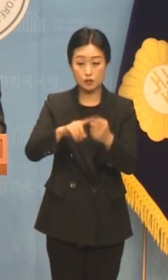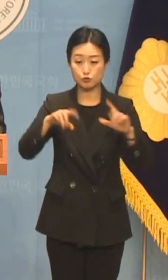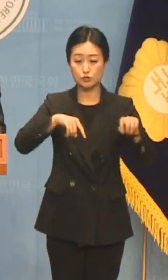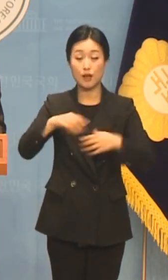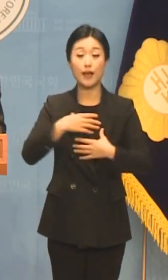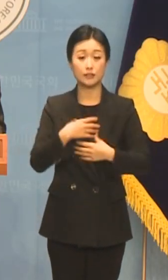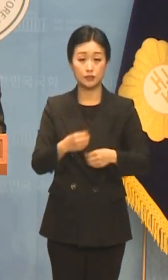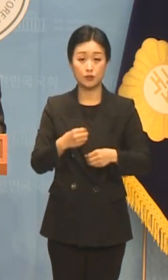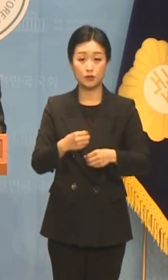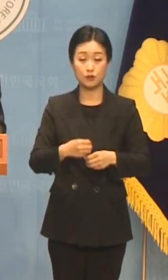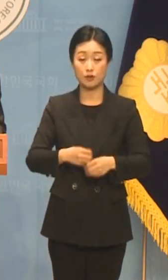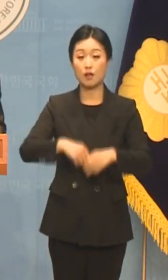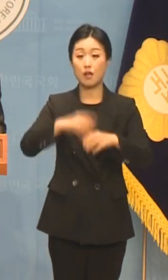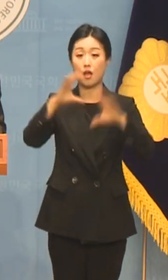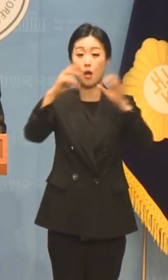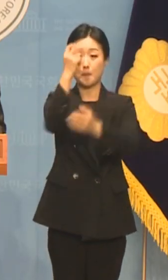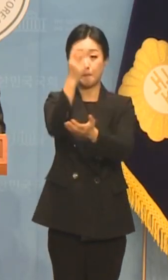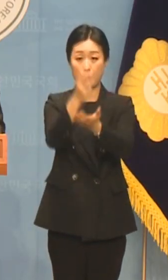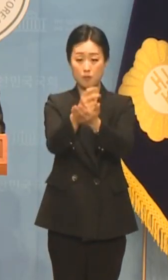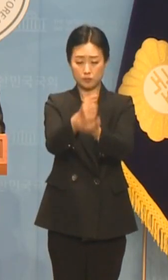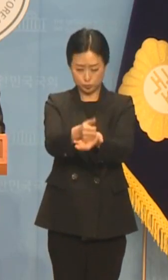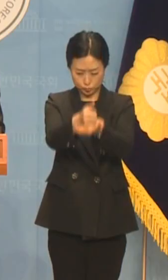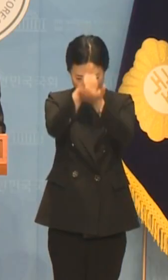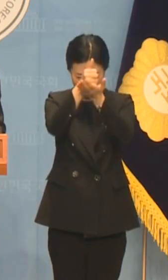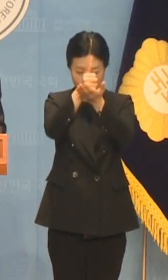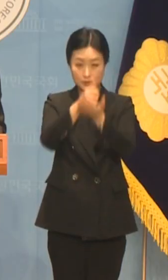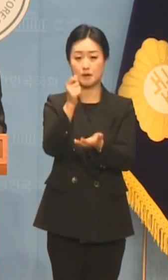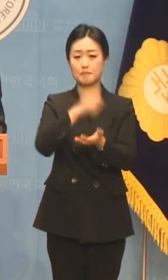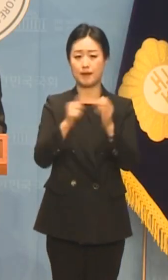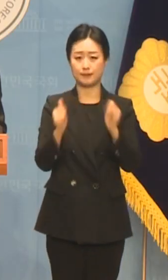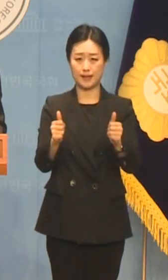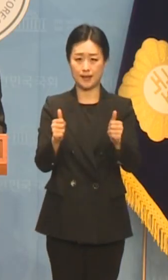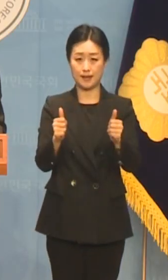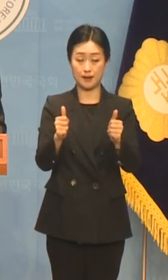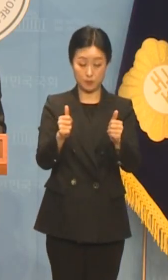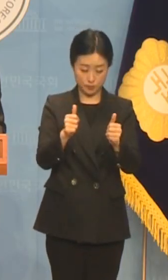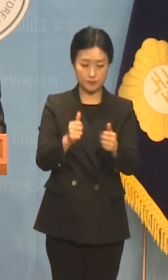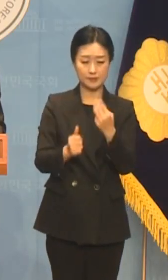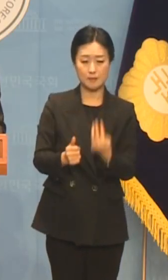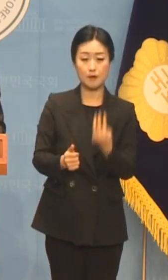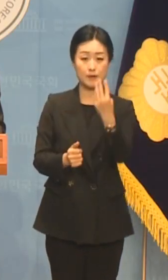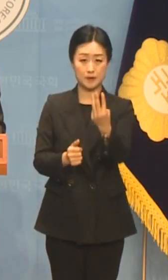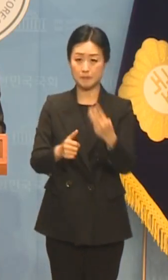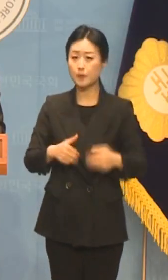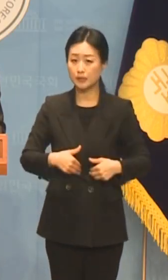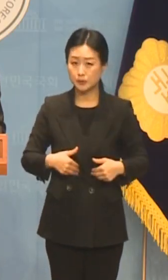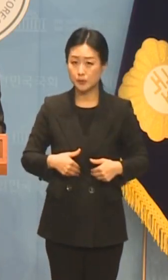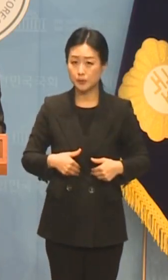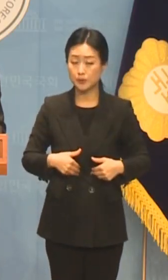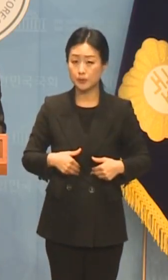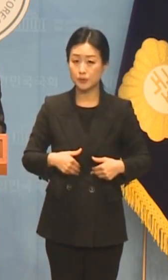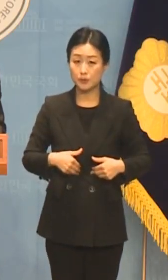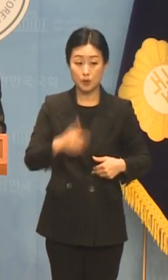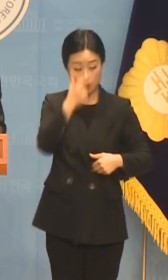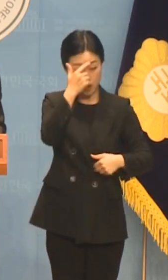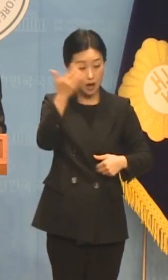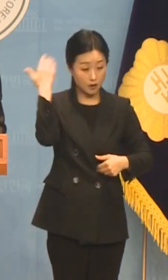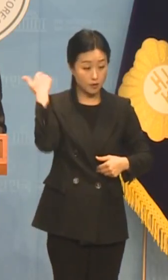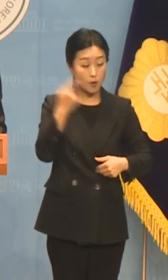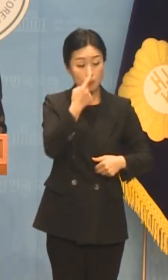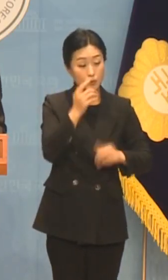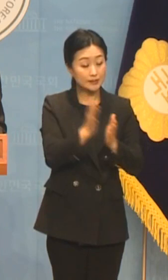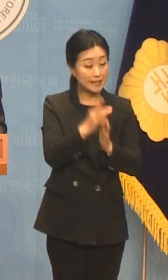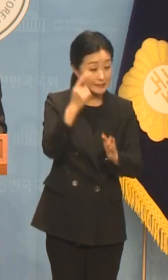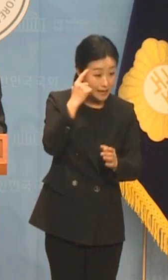국정안정과 헌법 질서의 존중이라는 대전제 아래 이루어져야 합니다. 민주당은 과거 자신들의